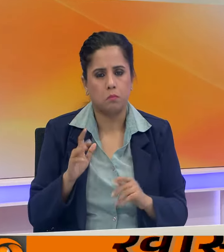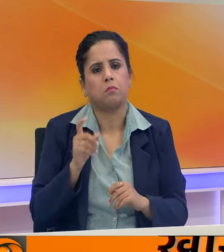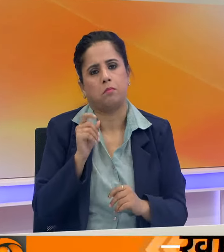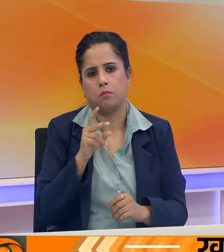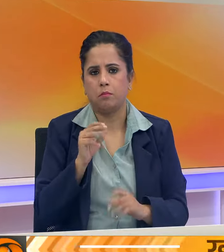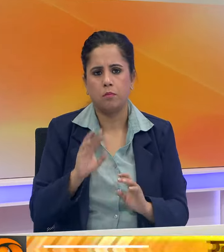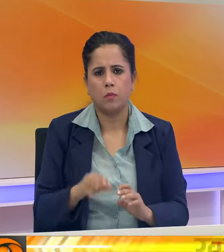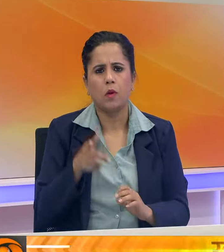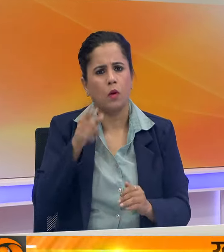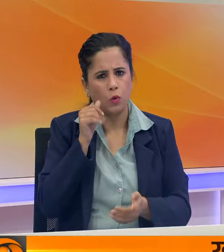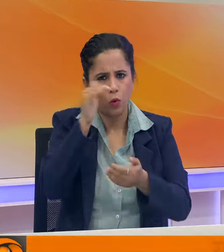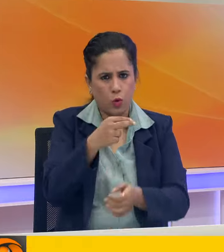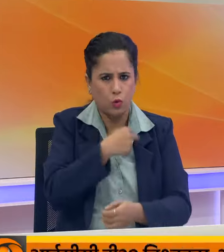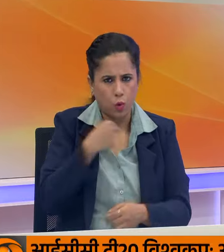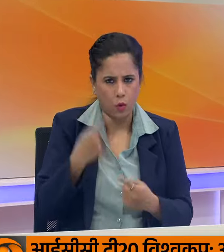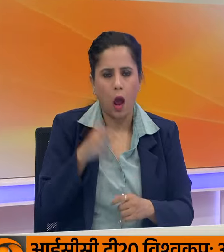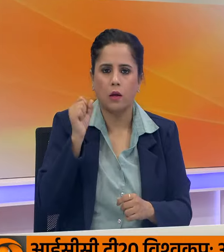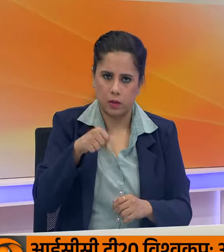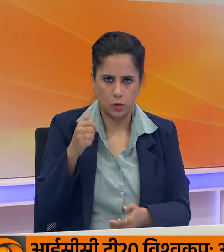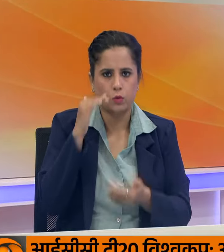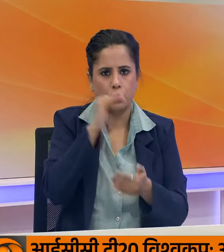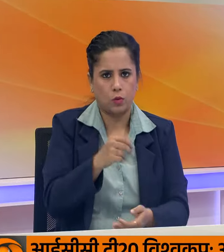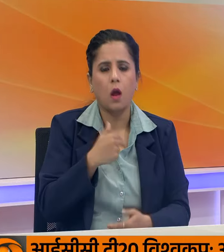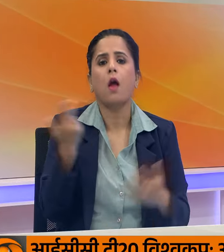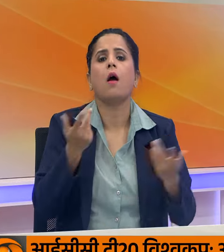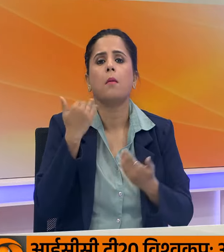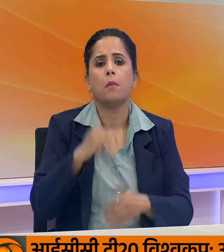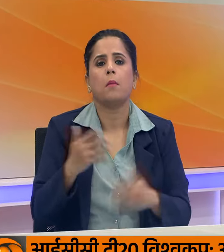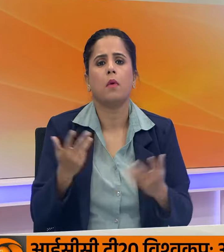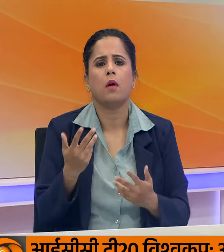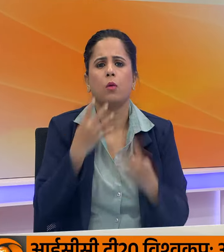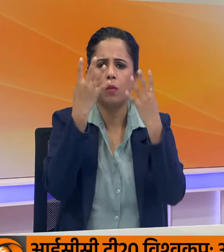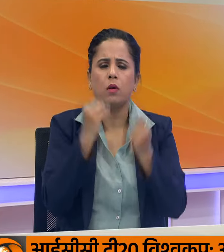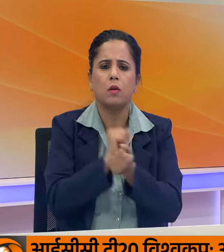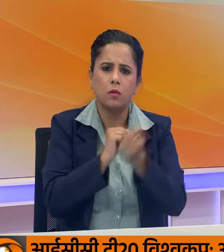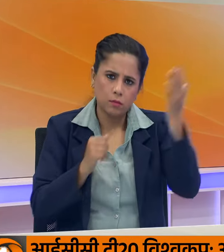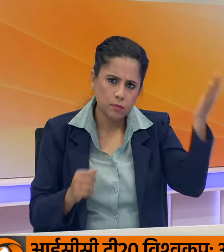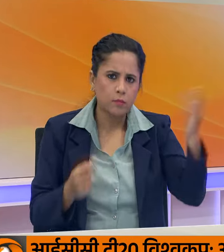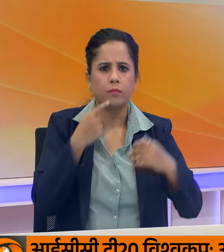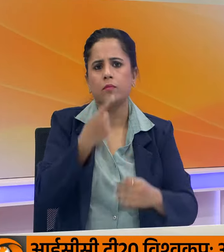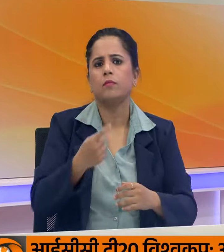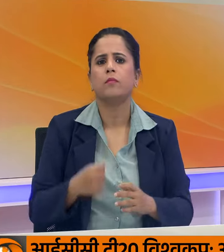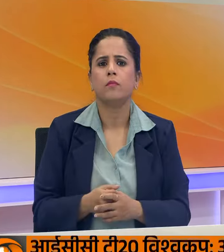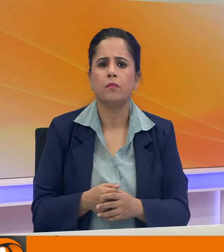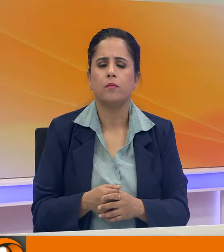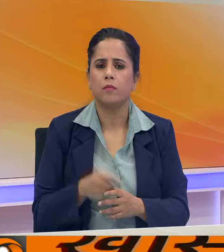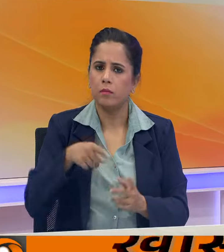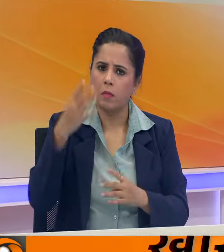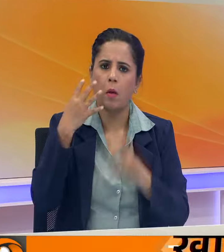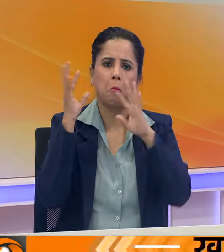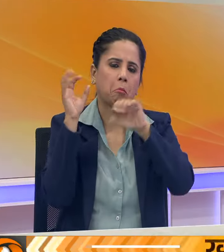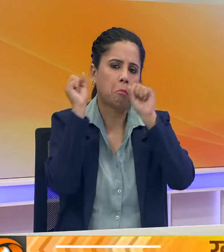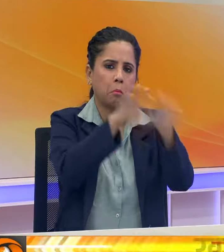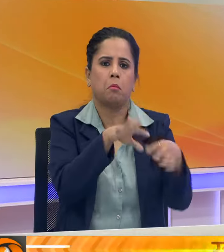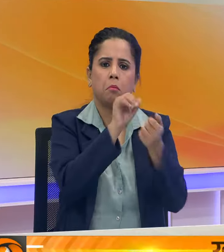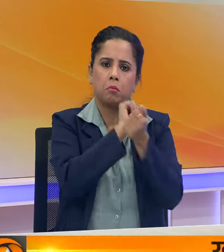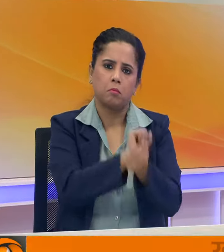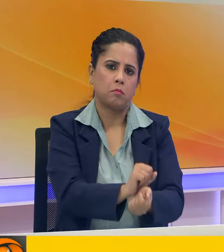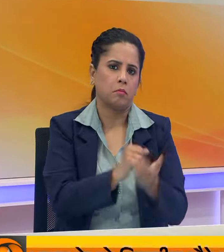तो उनके बेटा भी डॉक्टर है हा कहा है अभी व तो जिल में है पकड़ के बंद कर दिया